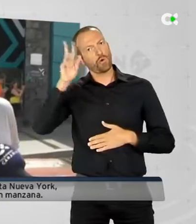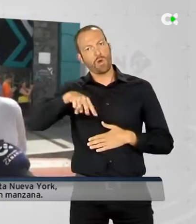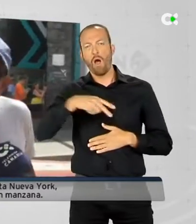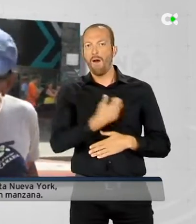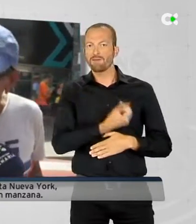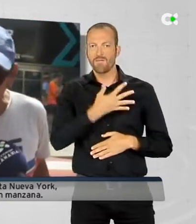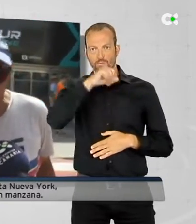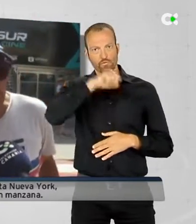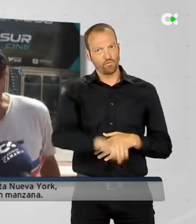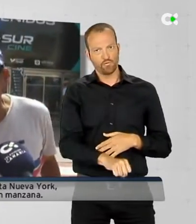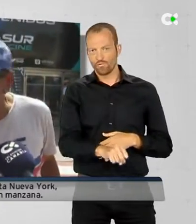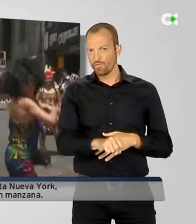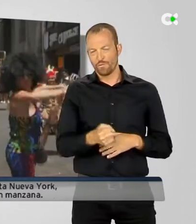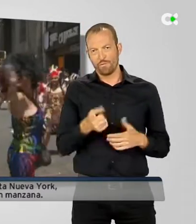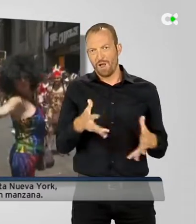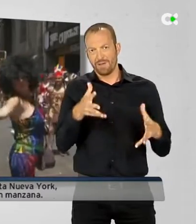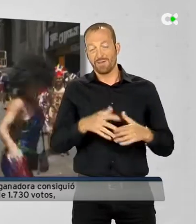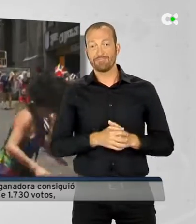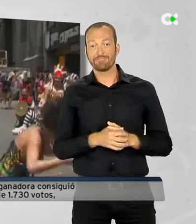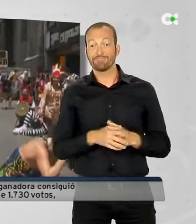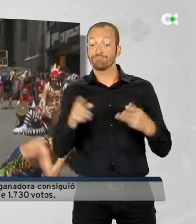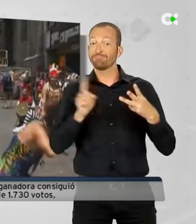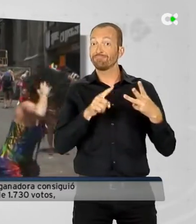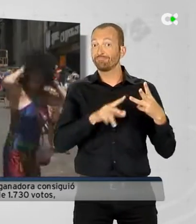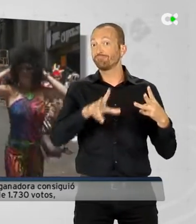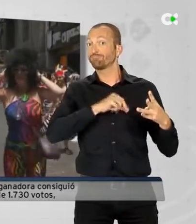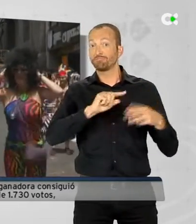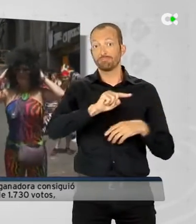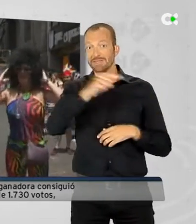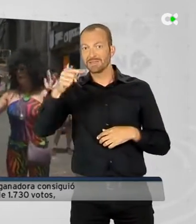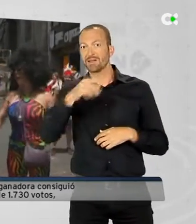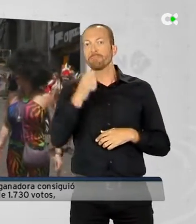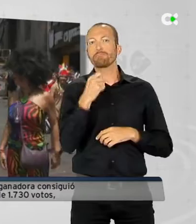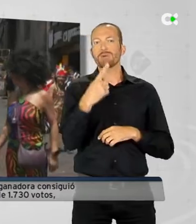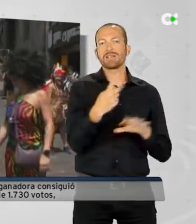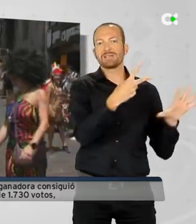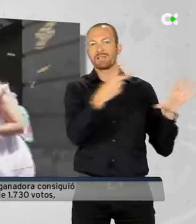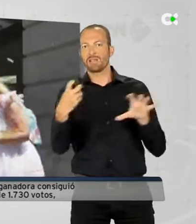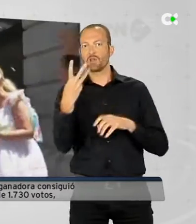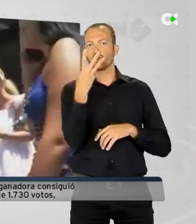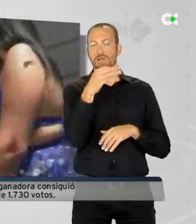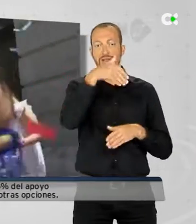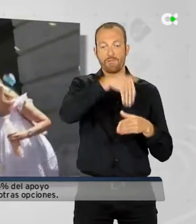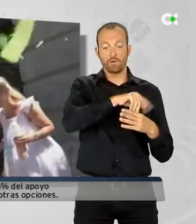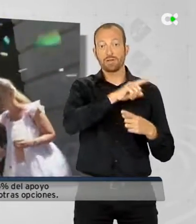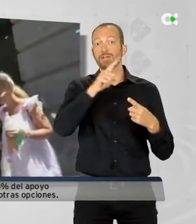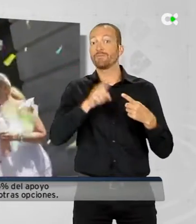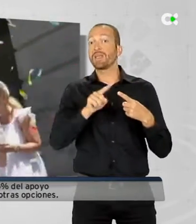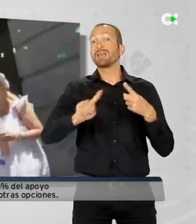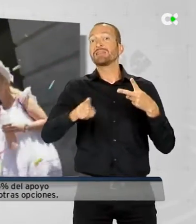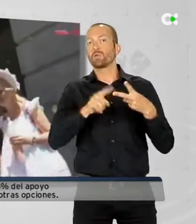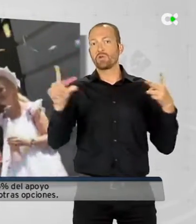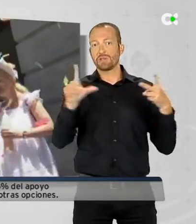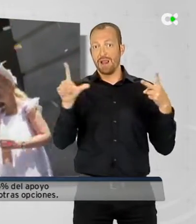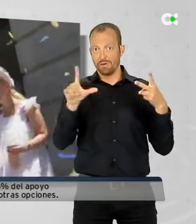York, la gran manzana. La propuesta ganadora consiguió un total de 1.730 votos. La televisión fue la segunda